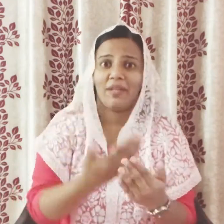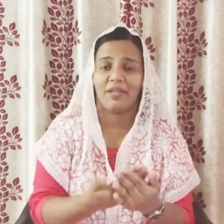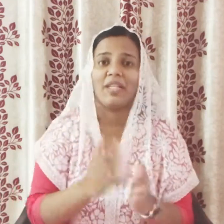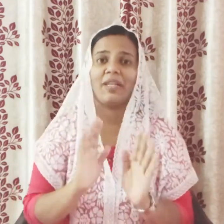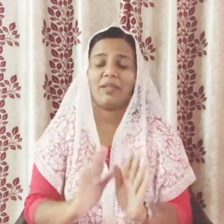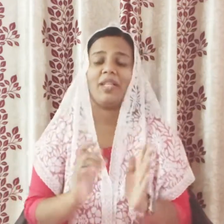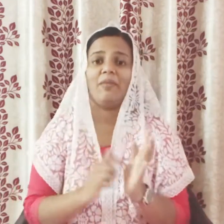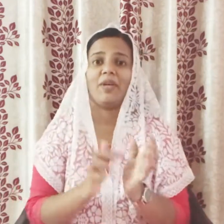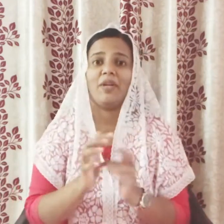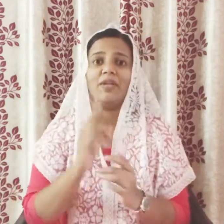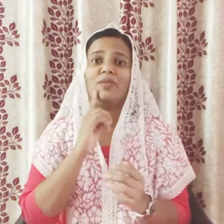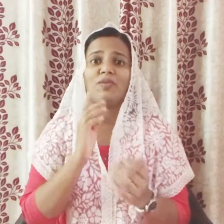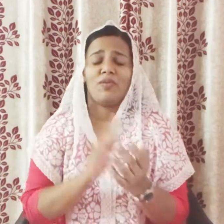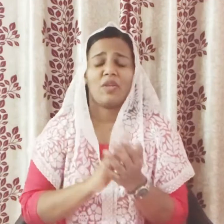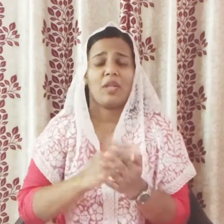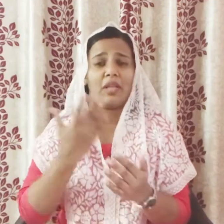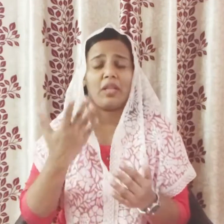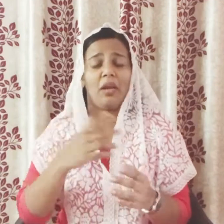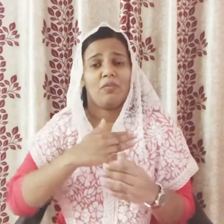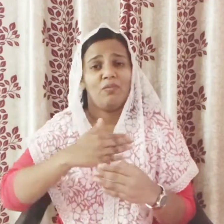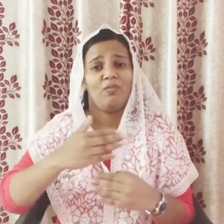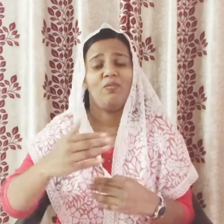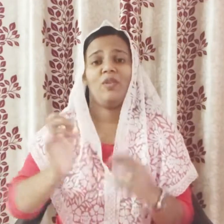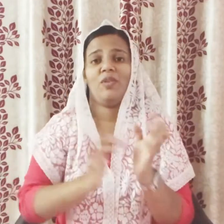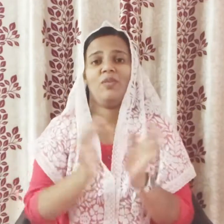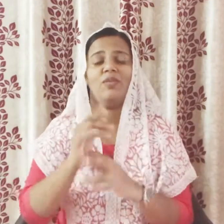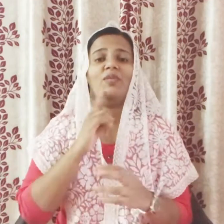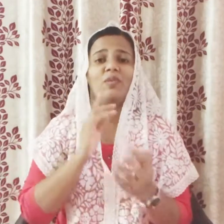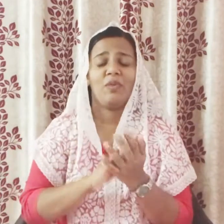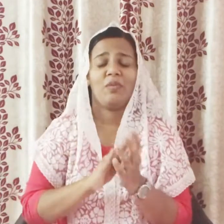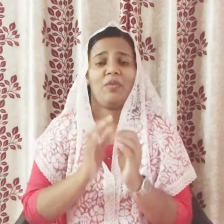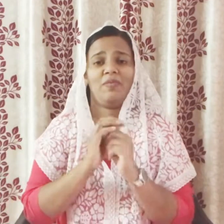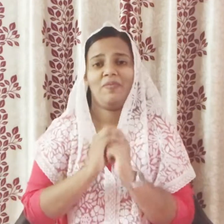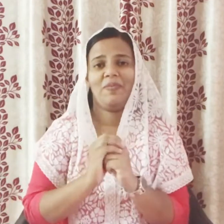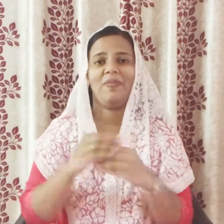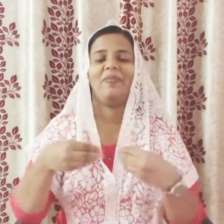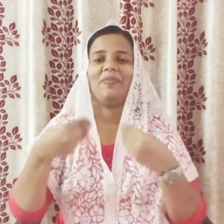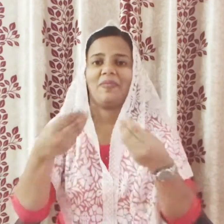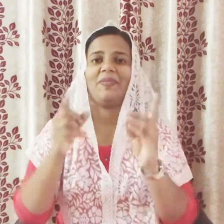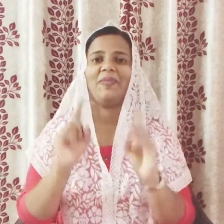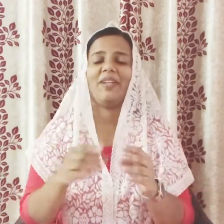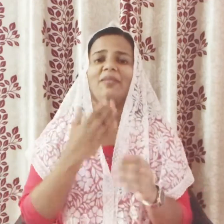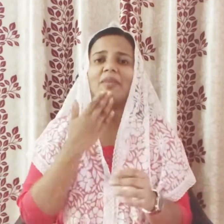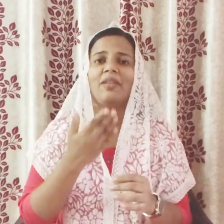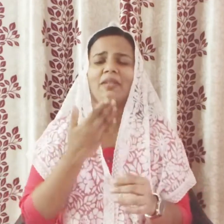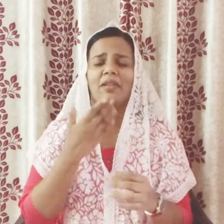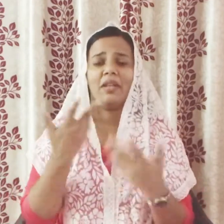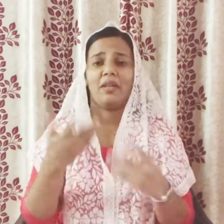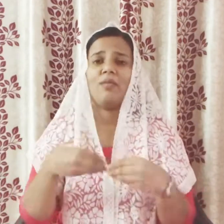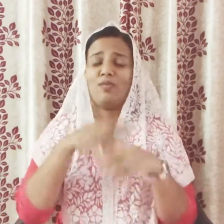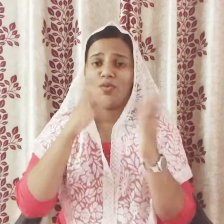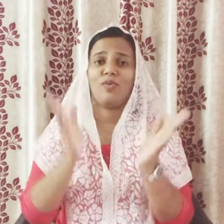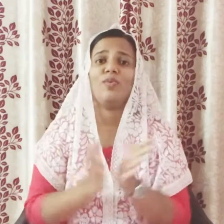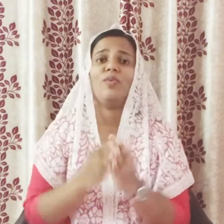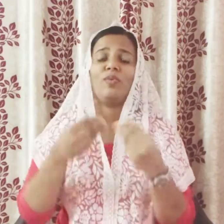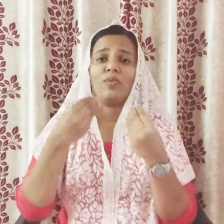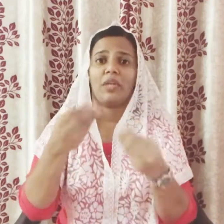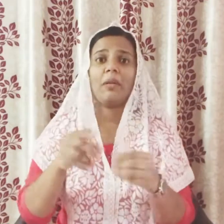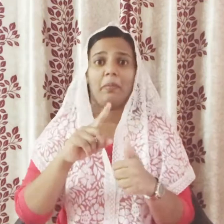പ്രിയ ദൈവമക്കളെ, നമുക്ക് സ്തുതിക്കാവുന്നിടത്തോളം നമ്മുടെ കർത്താവിനെ സ്തുതിക്കണം. ആരാധിക്കാവുന്നിടത്തോളം ആരാധിക്കണം. നന്ദി പറയാൻ പറ്റുന്നിടത്തോളം നന്ദി പറയണം.